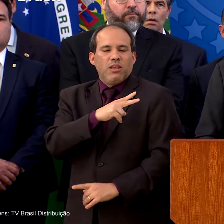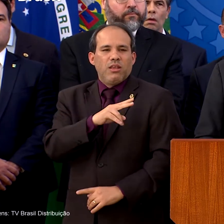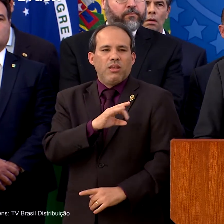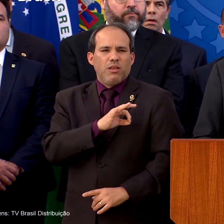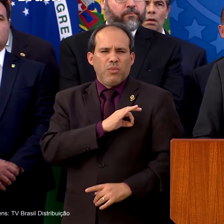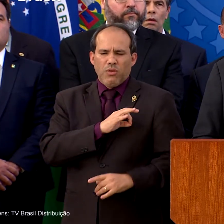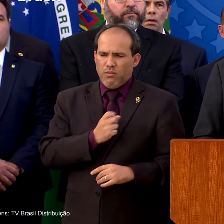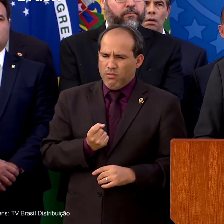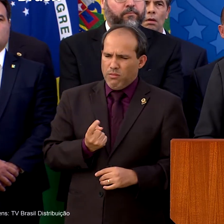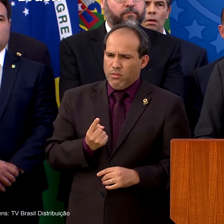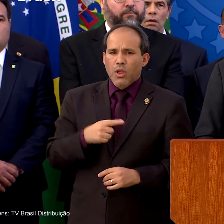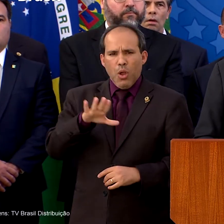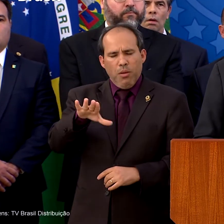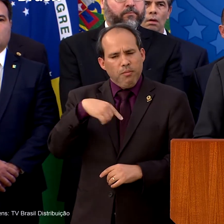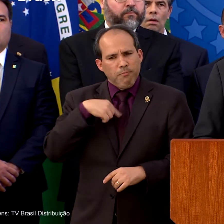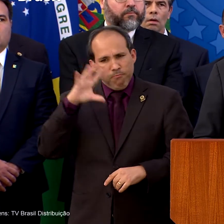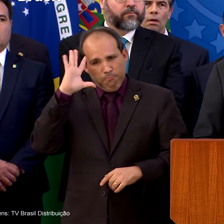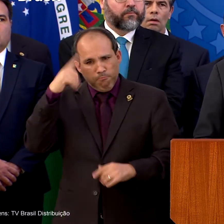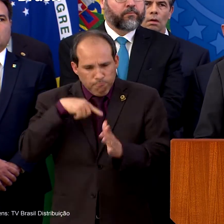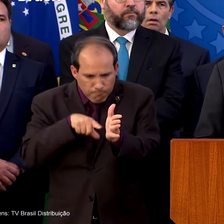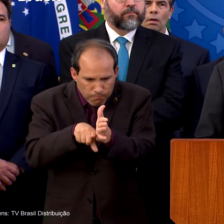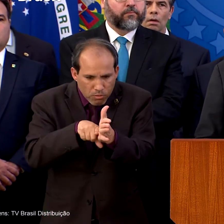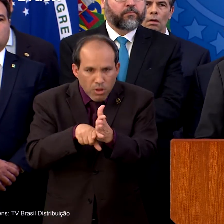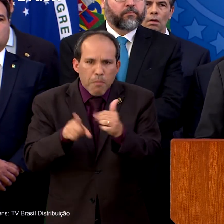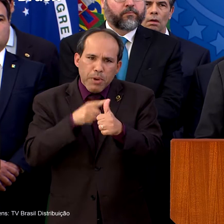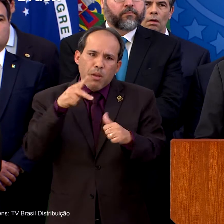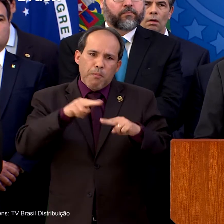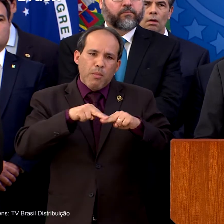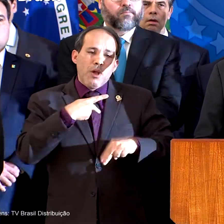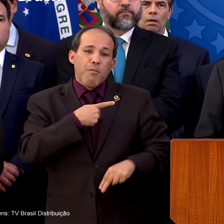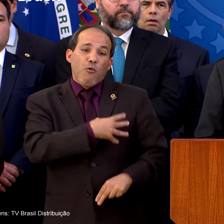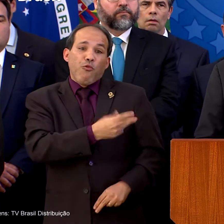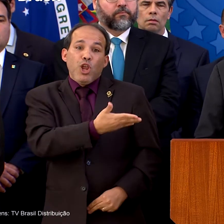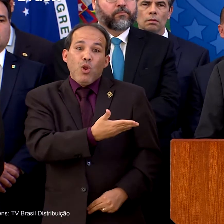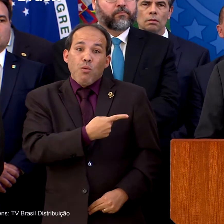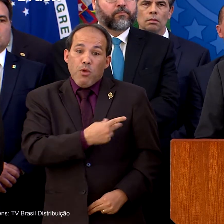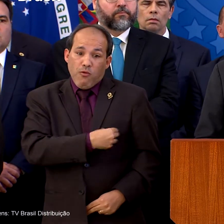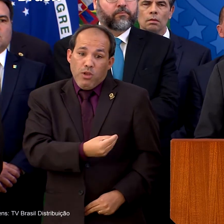e eu comecei a correr atrás primeiro chegar meu filho